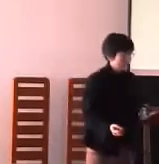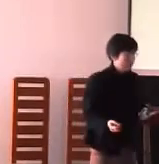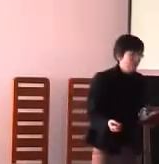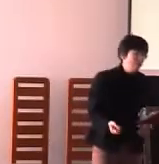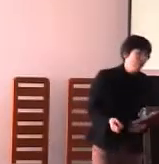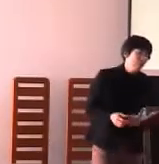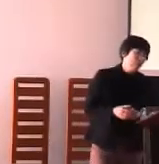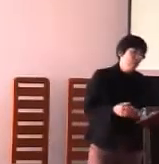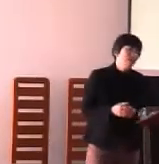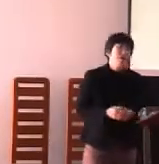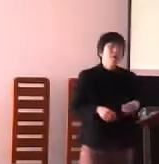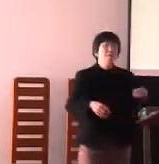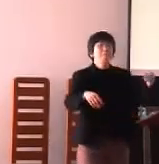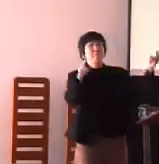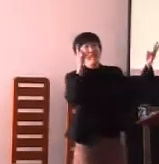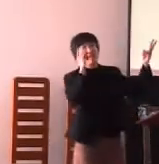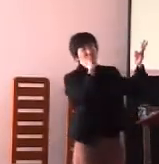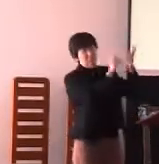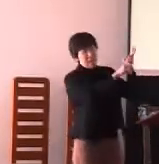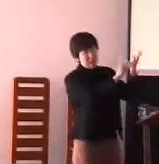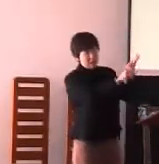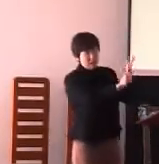あ茨に落ちた